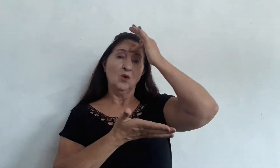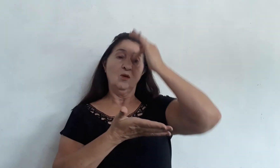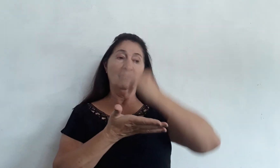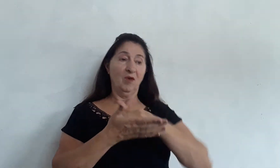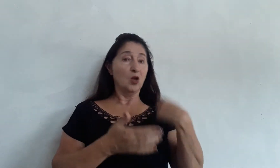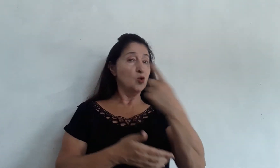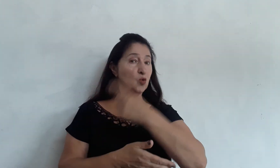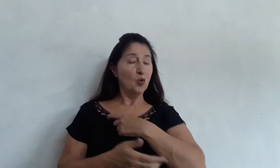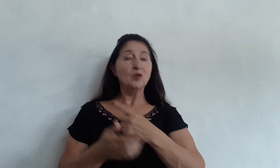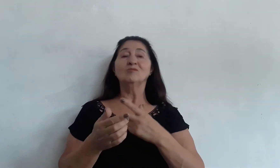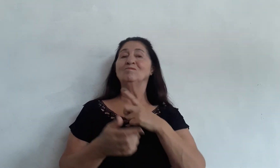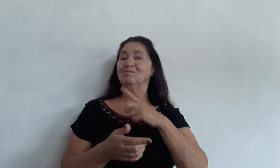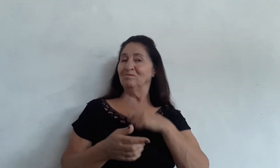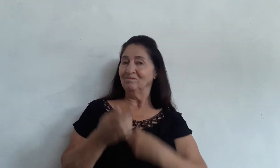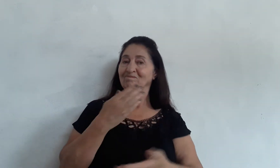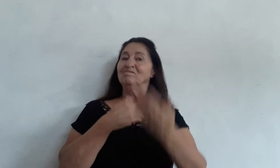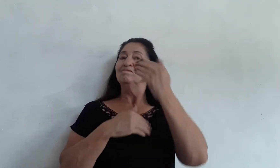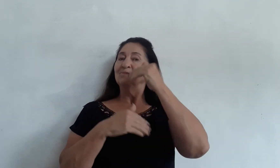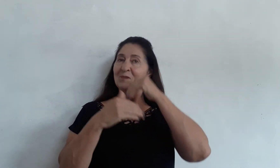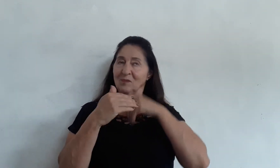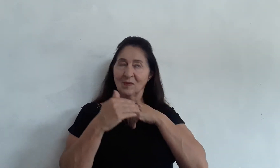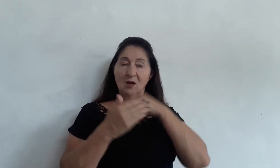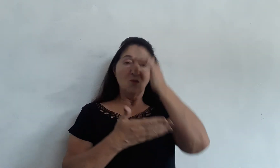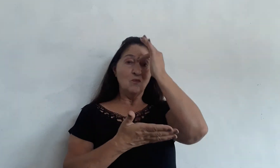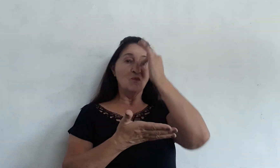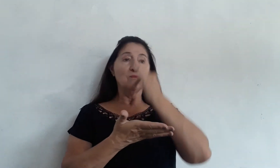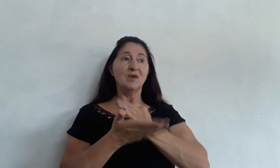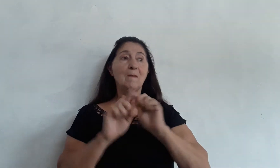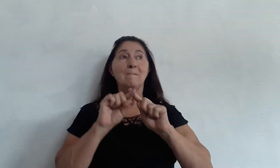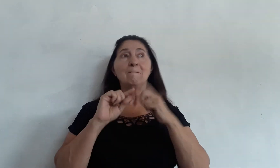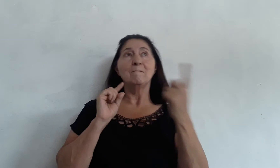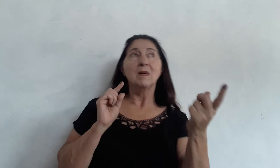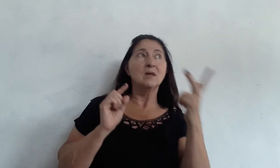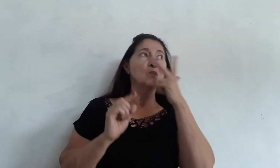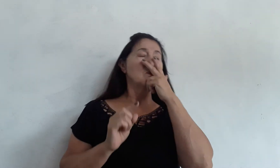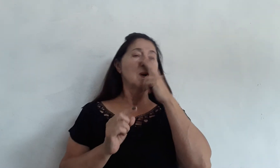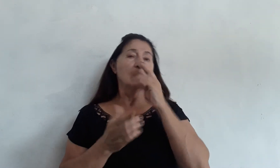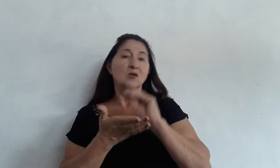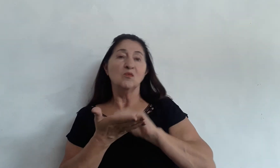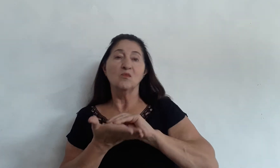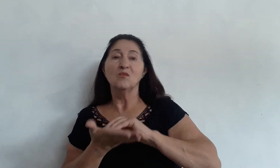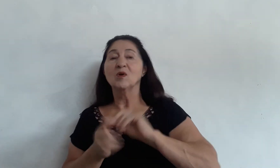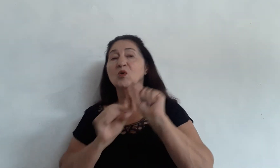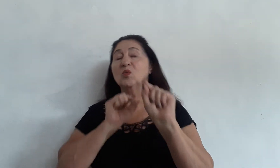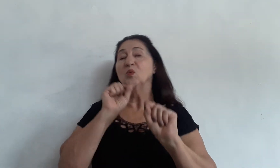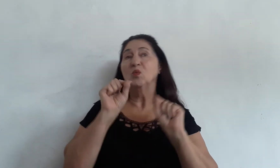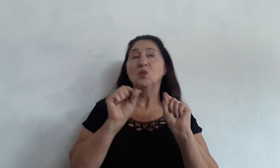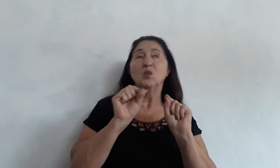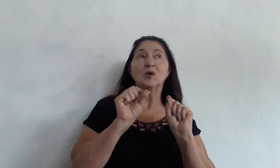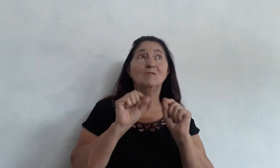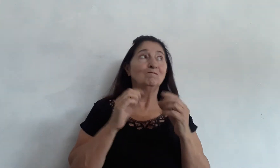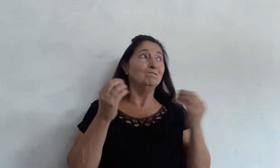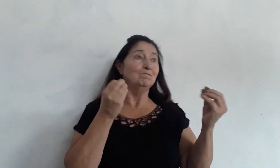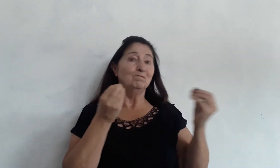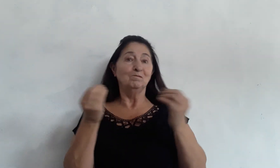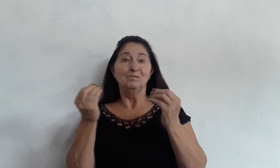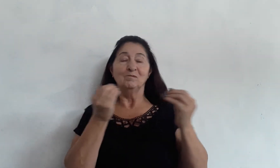fé, mas ainda nos falta. E como que eu faço para suprir essa carência dessa